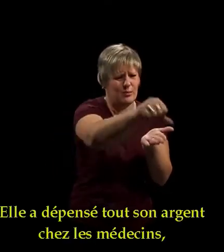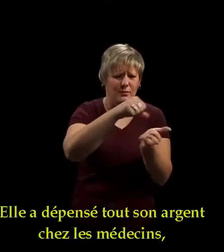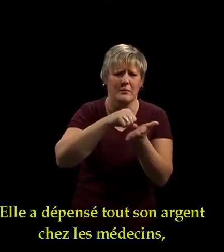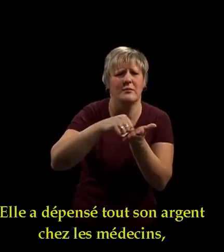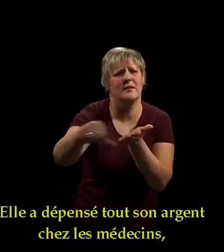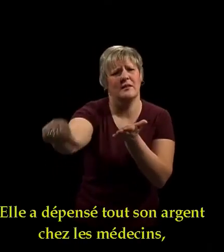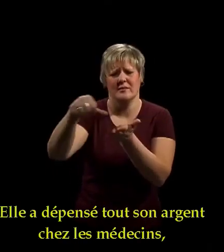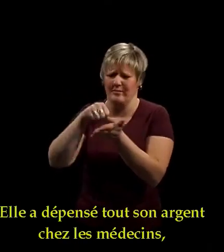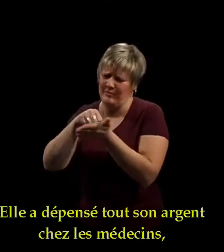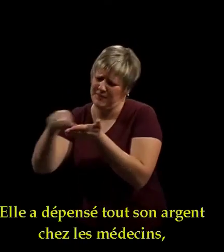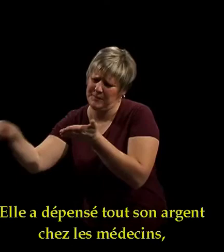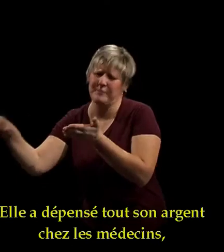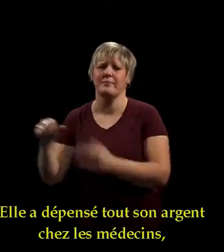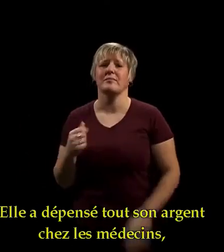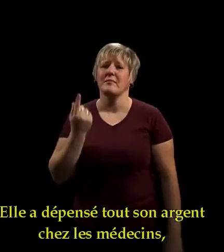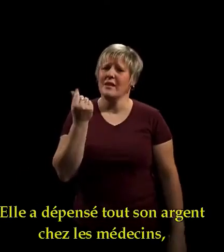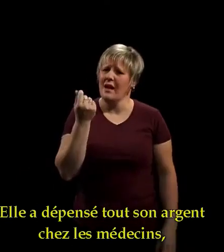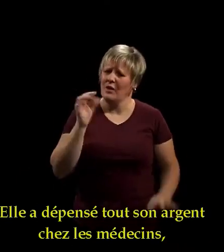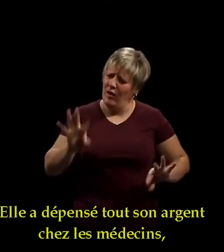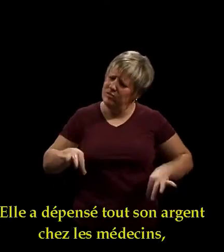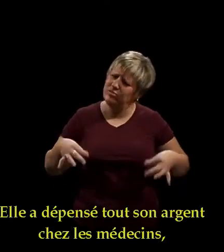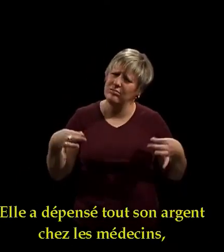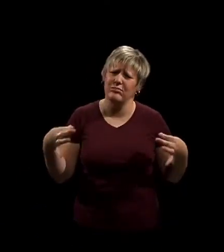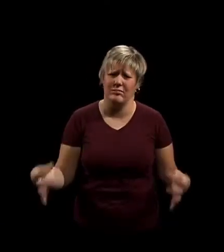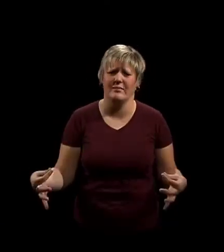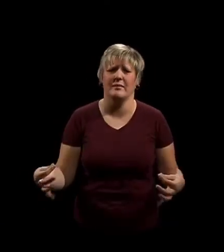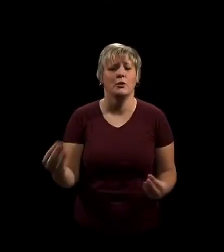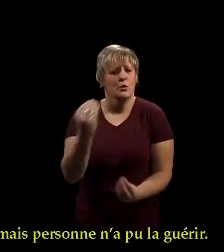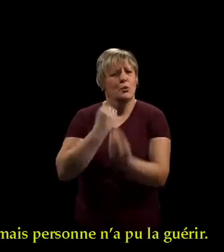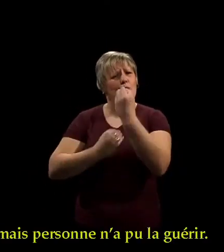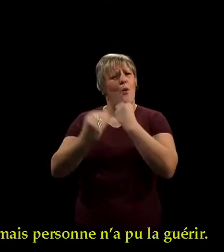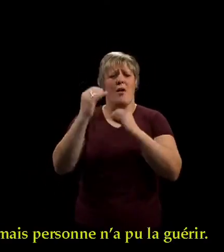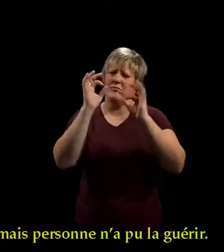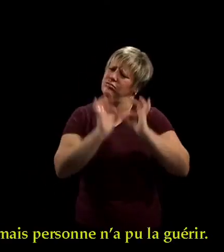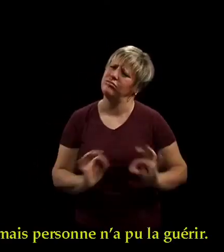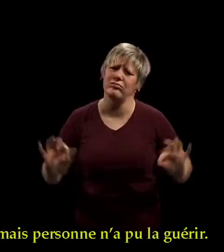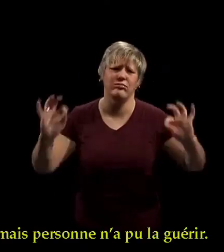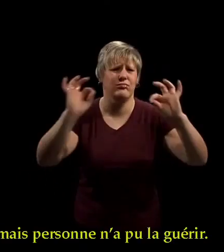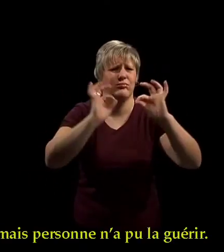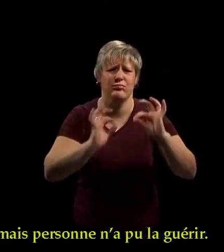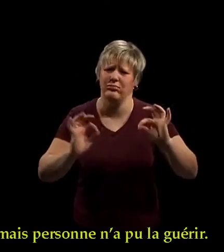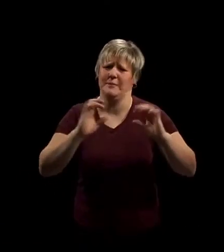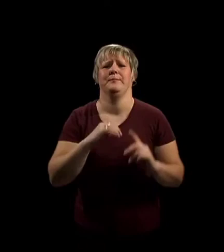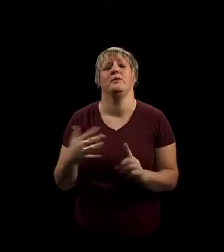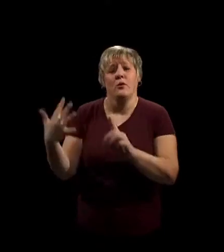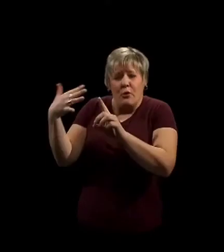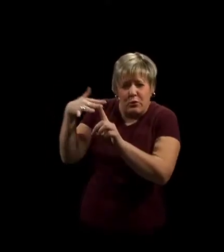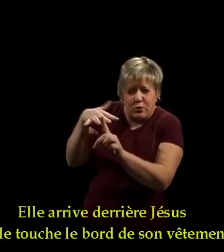Elle a dépensé tout son argent chez les médecins, mais personne n'a pu la guérir. Elle